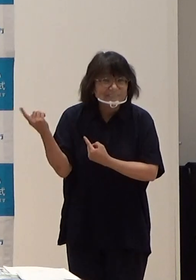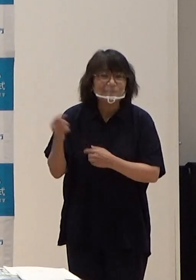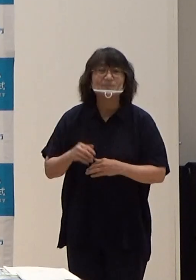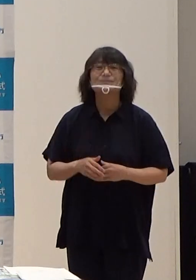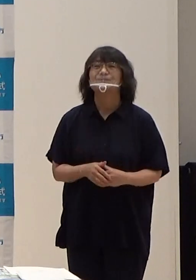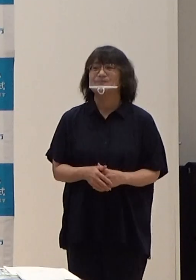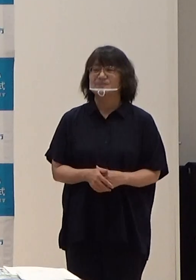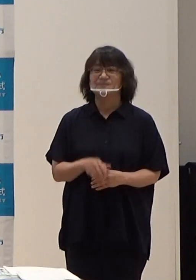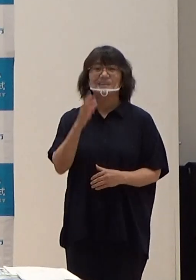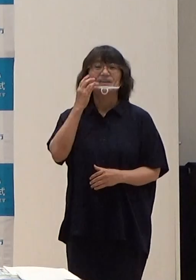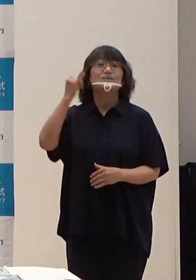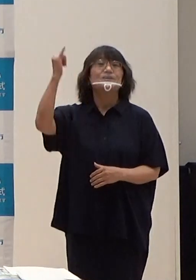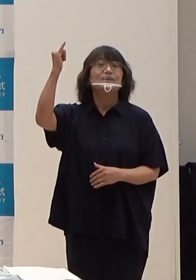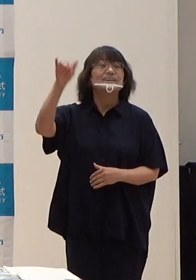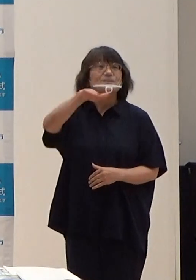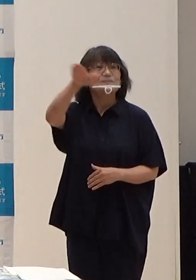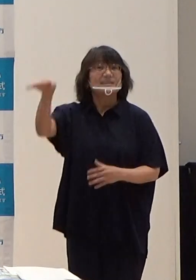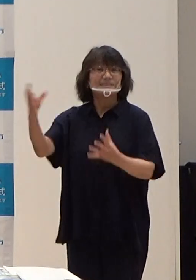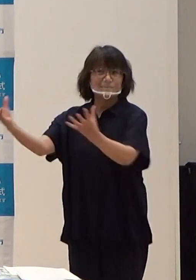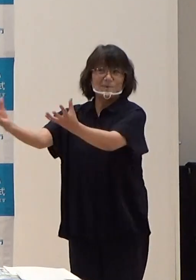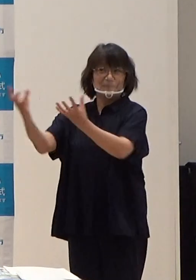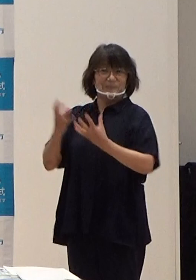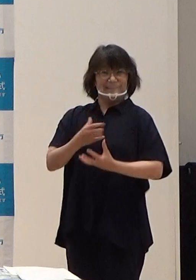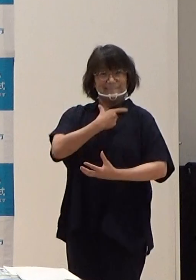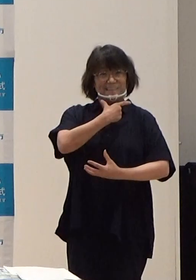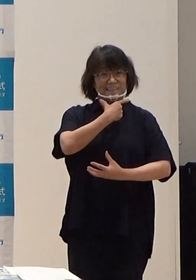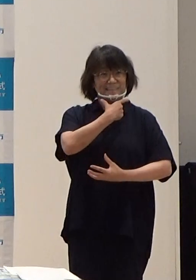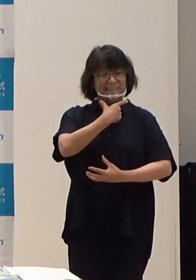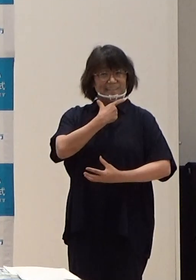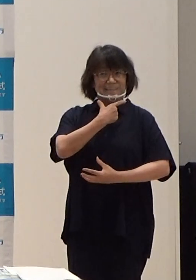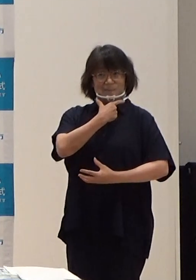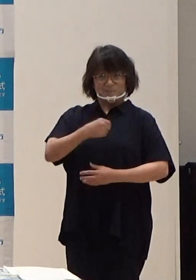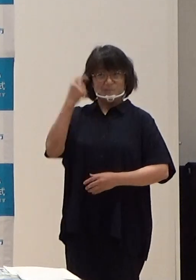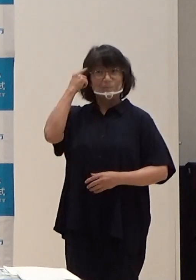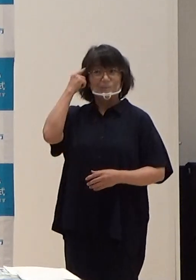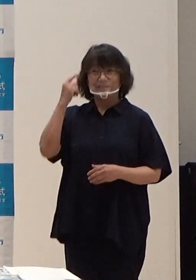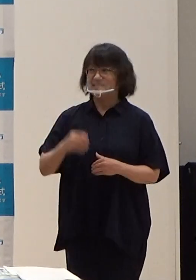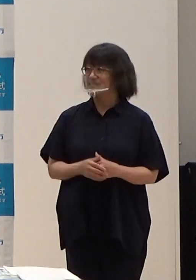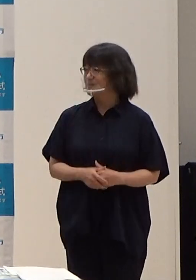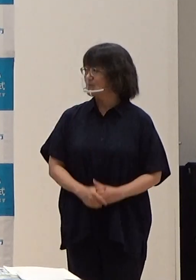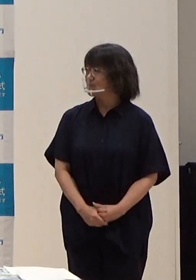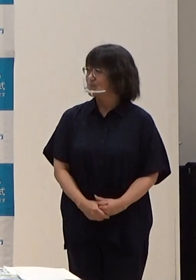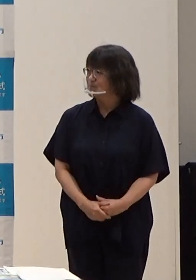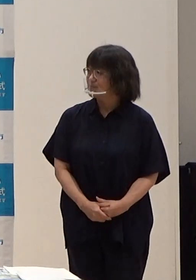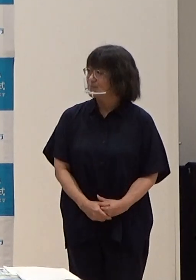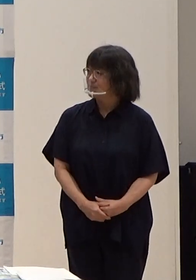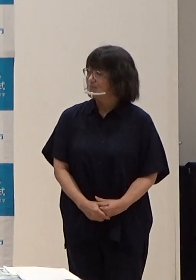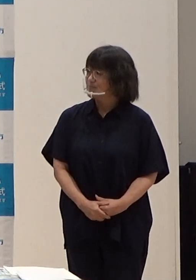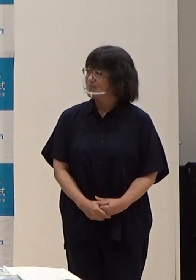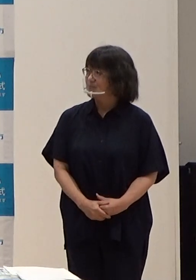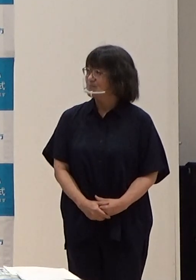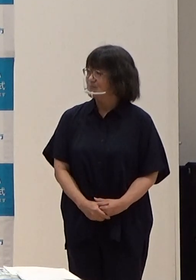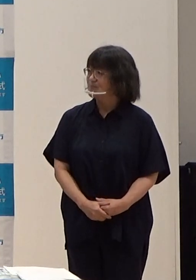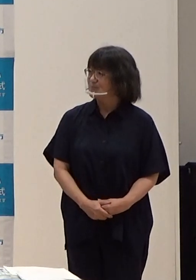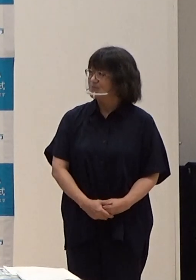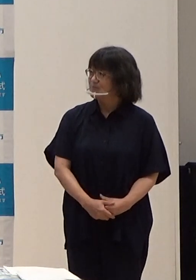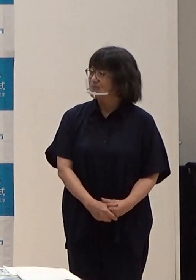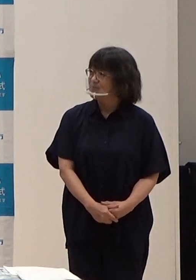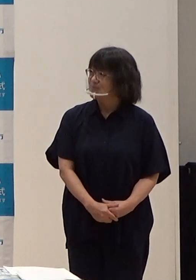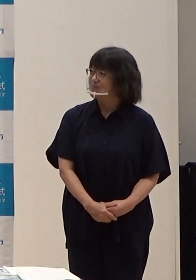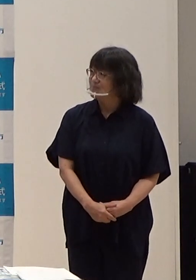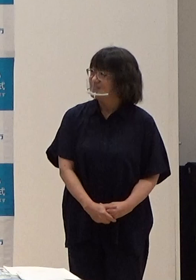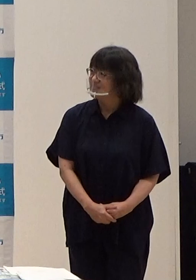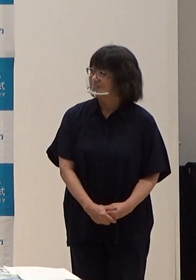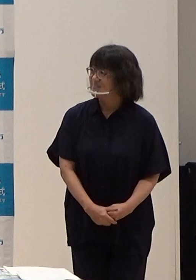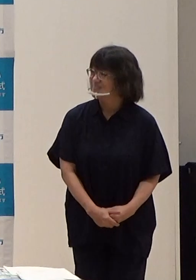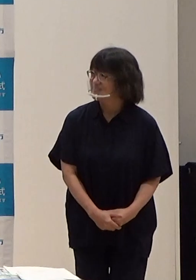にもここで入場をしていただきたいと思います。お願いします。 それでは ちょっと準